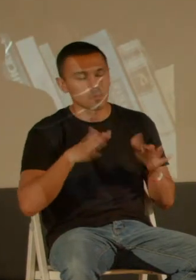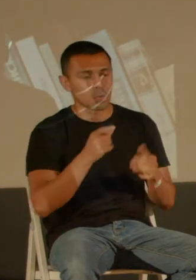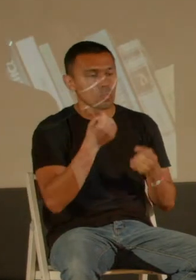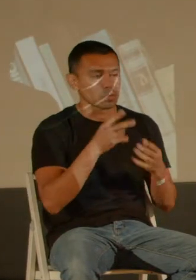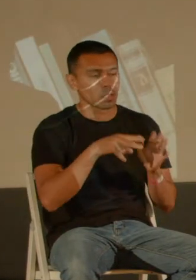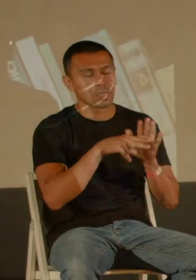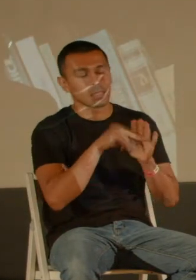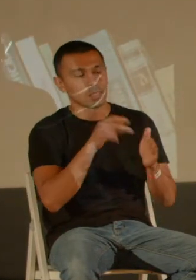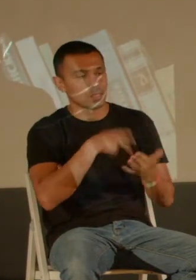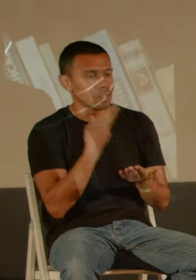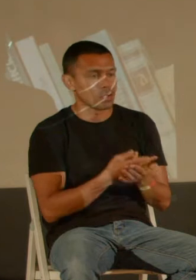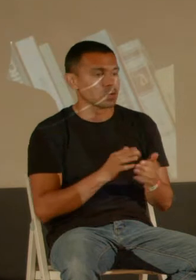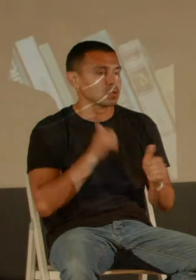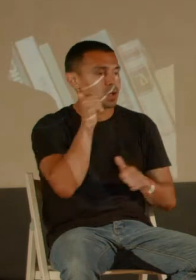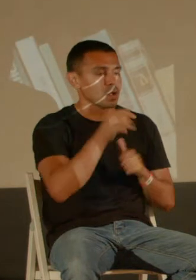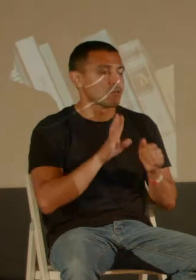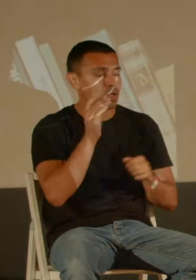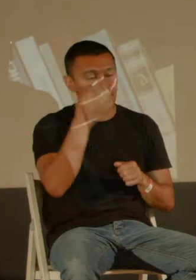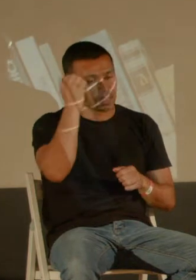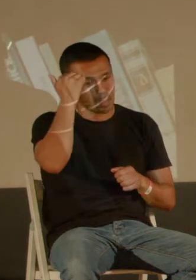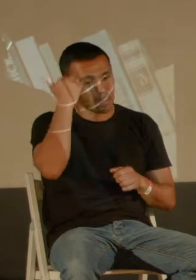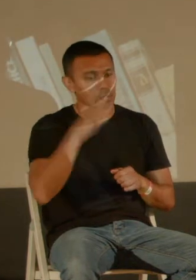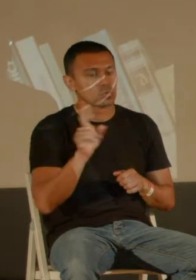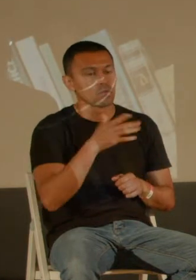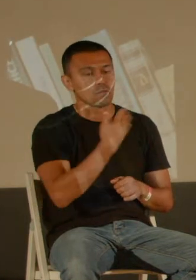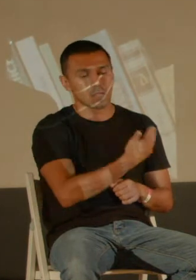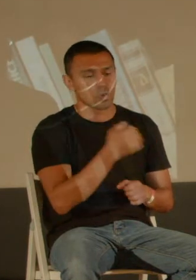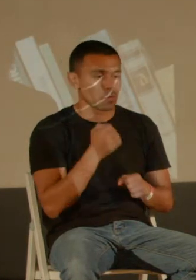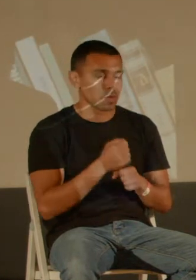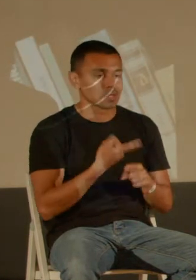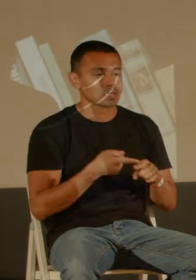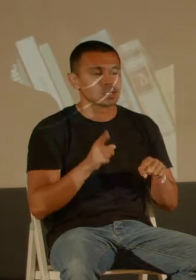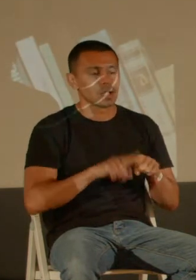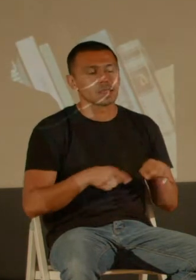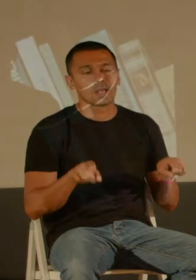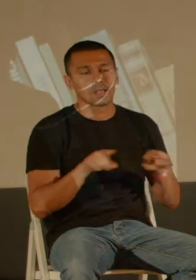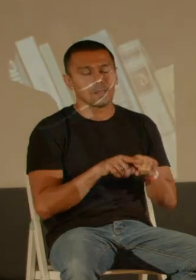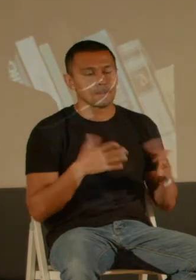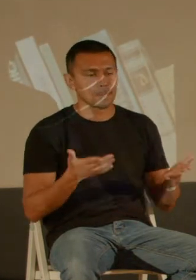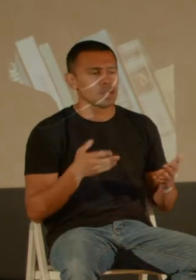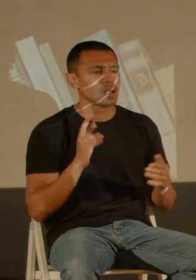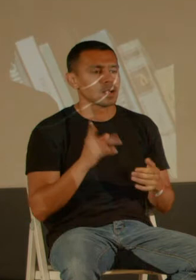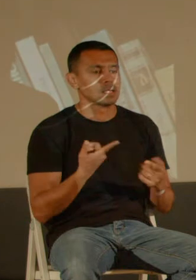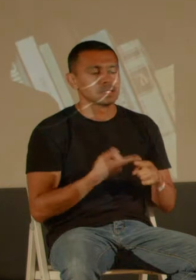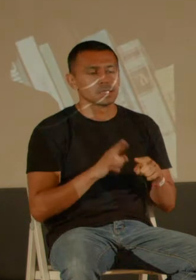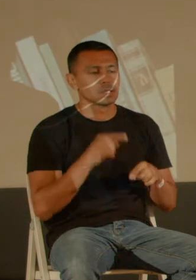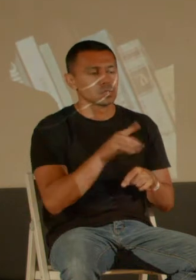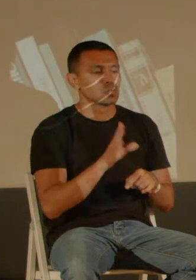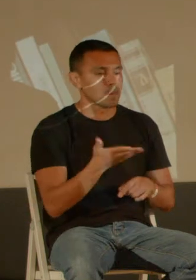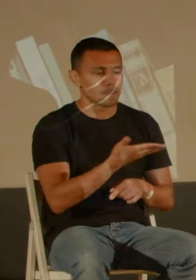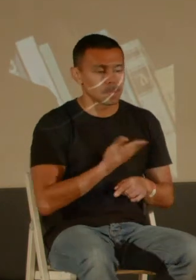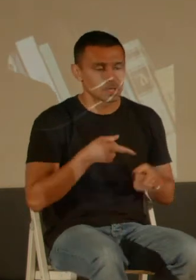просто виключається, і на другий ранок вона не пам'ятає, що вона робила. І це такий, це те, що